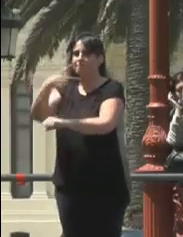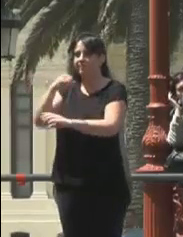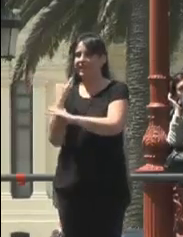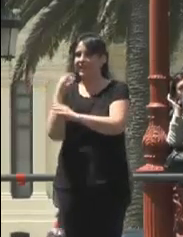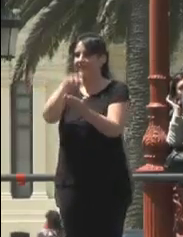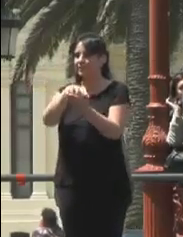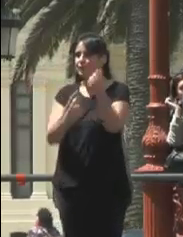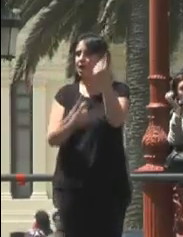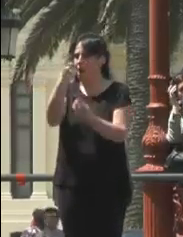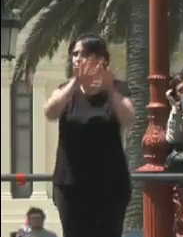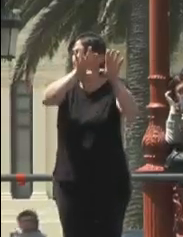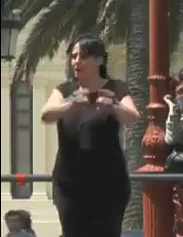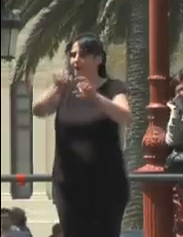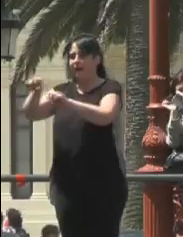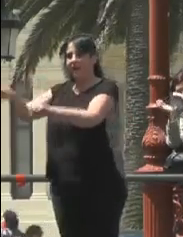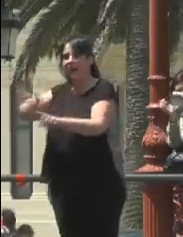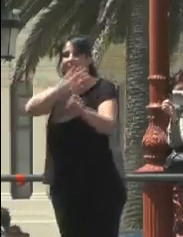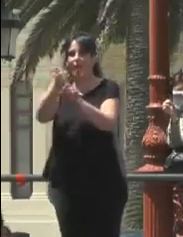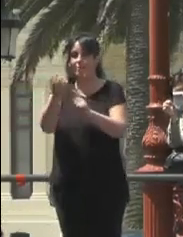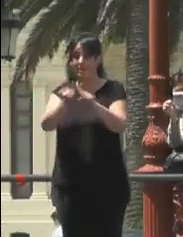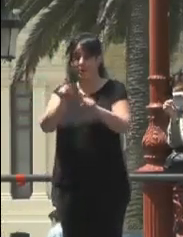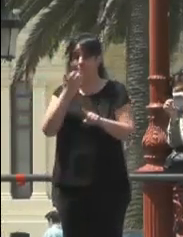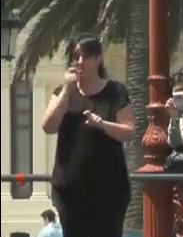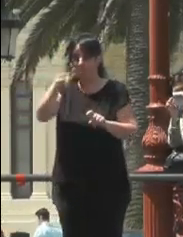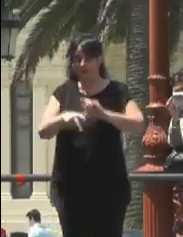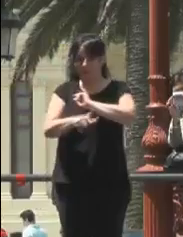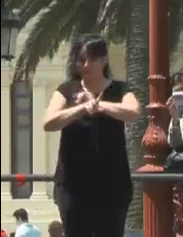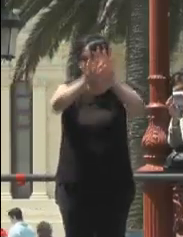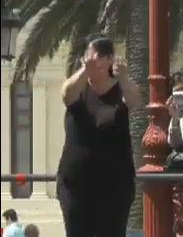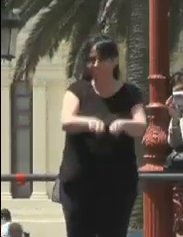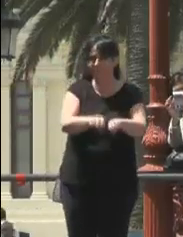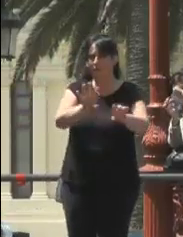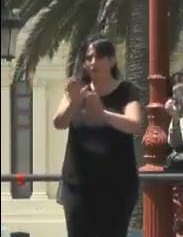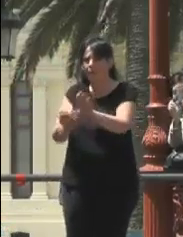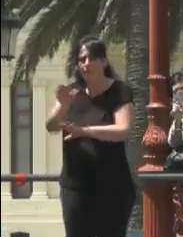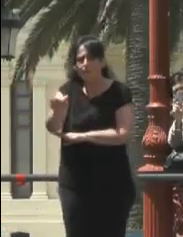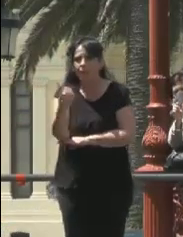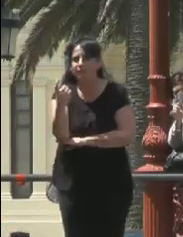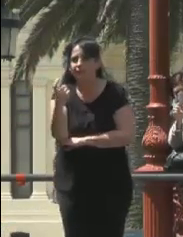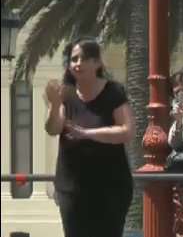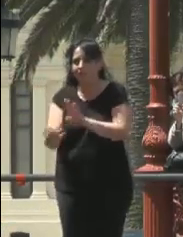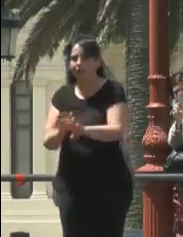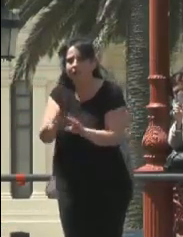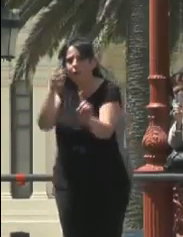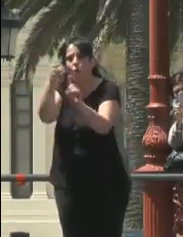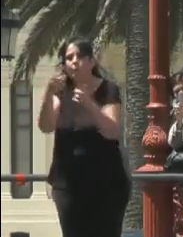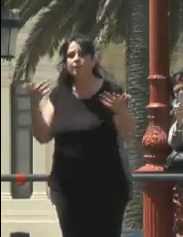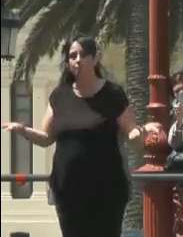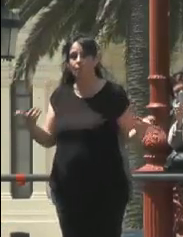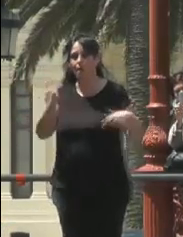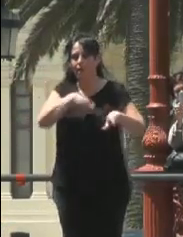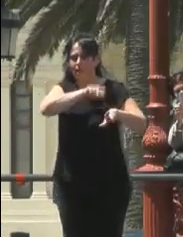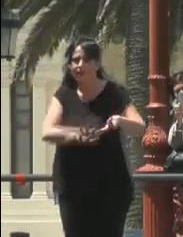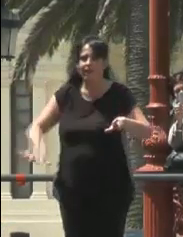como el ayuntamiento de esta ciudad. Pero nos falta un pasito más, nos falta dar el pasito para precisamente gobernar el conjunto del Estado y